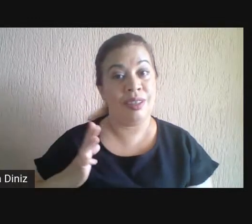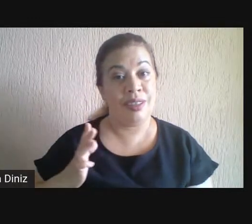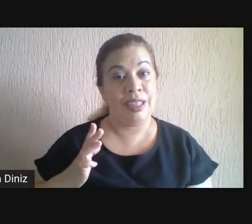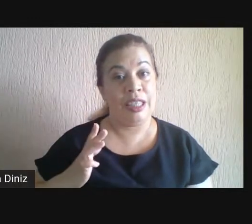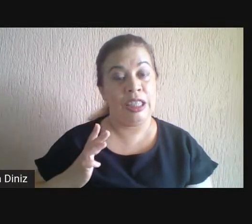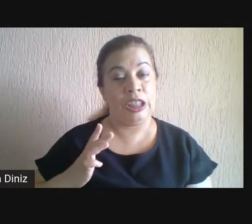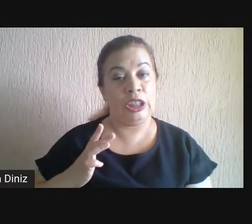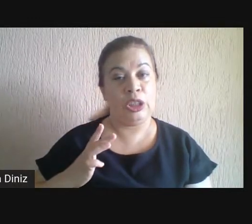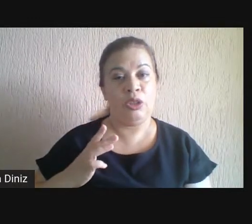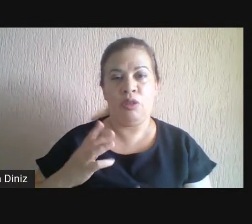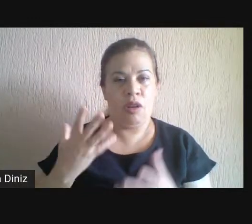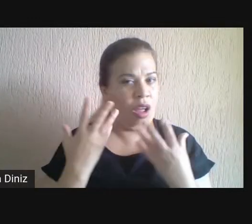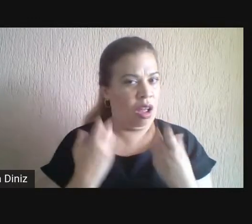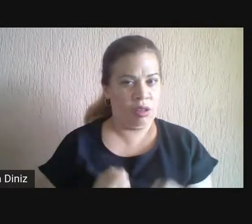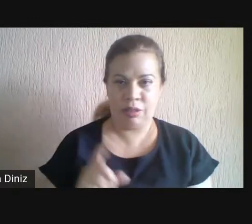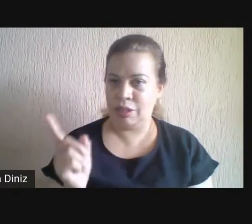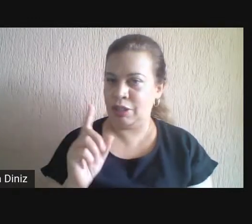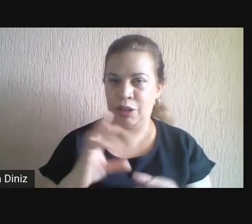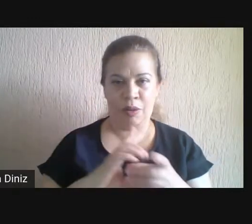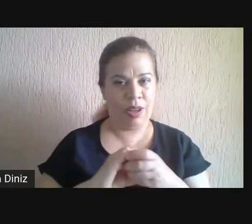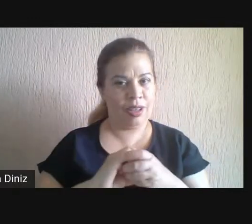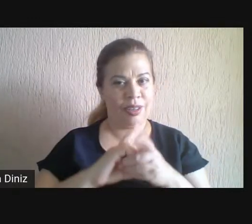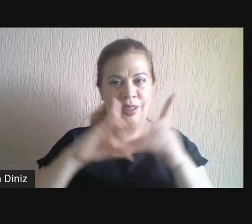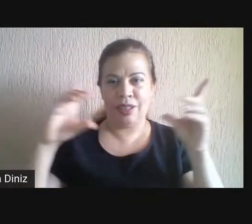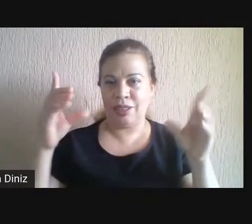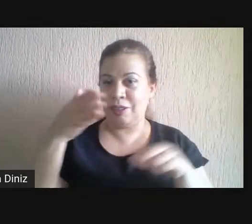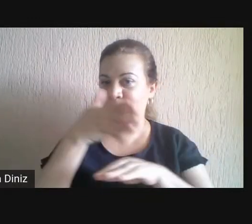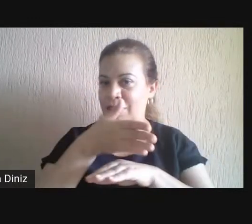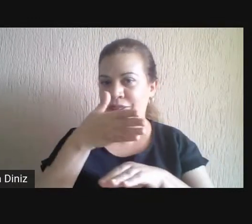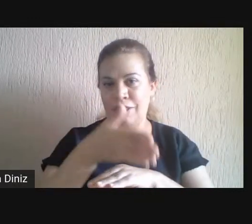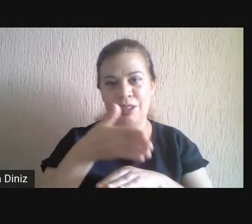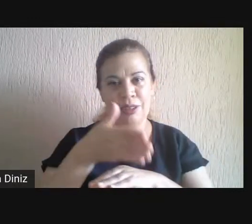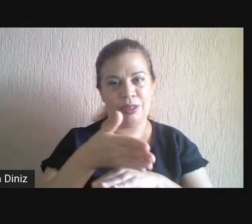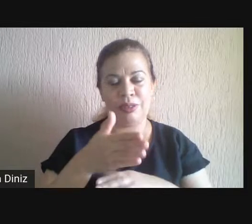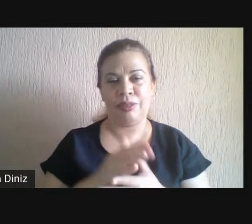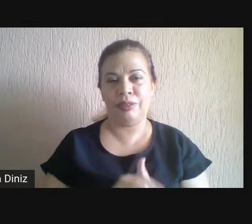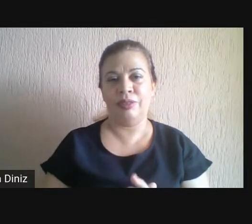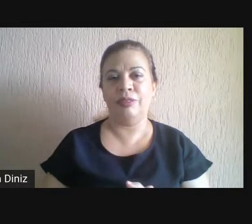menos à democratização do acesso.